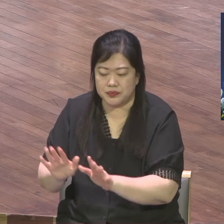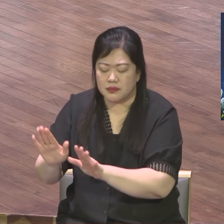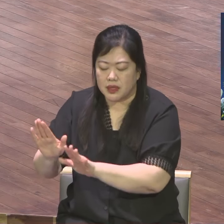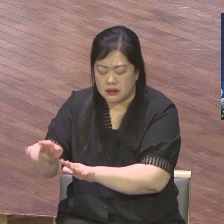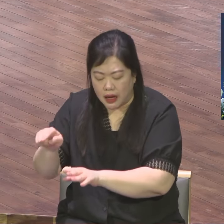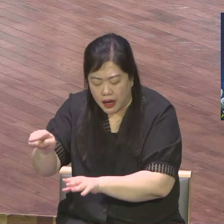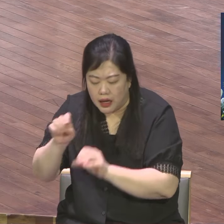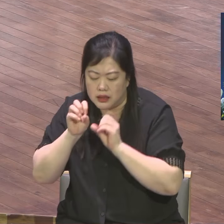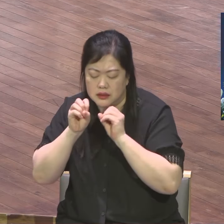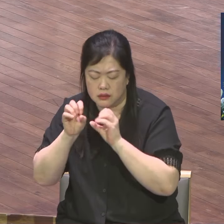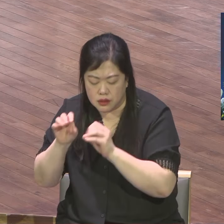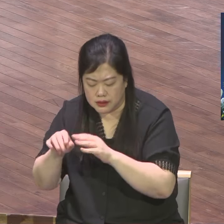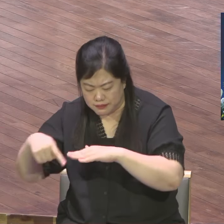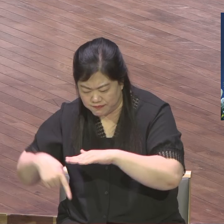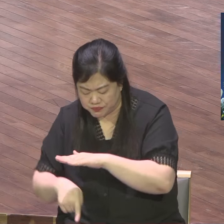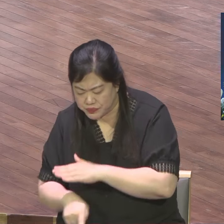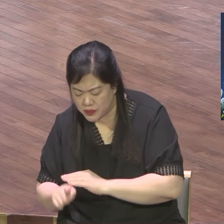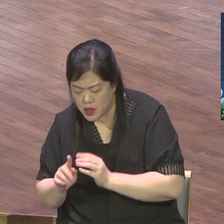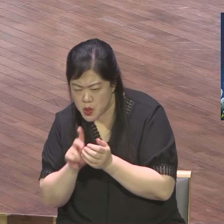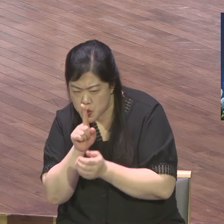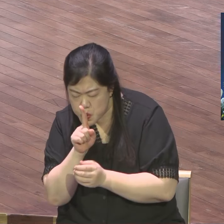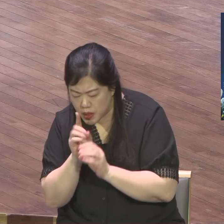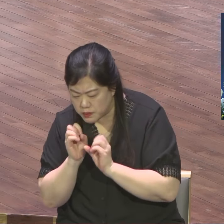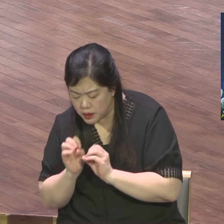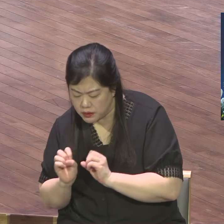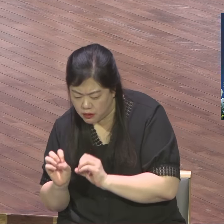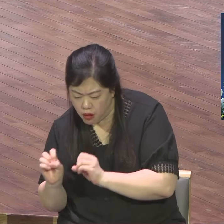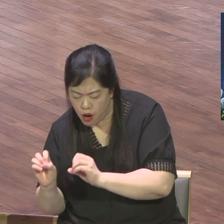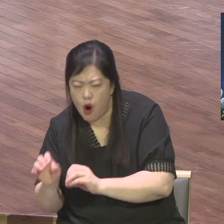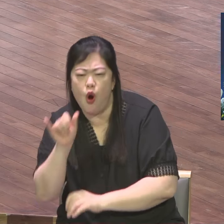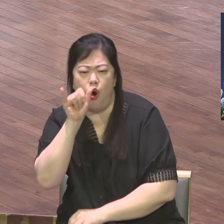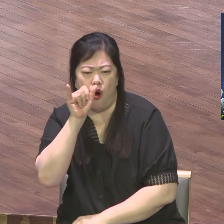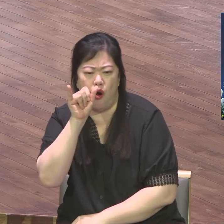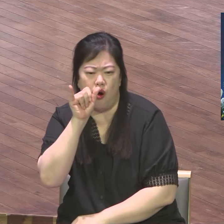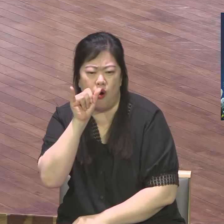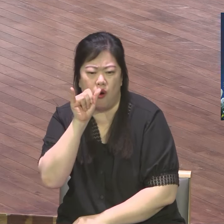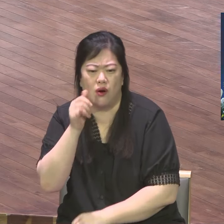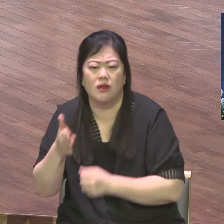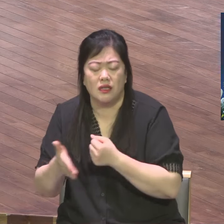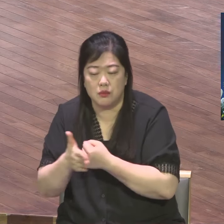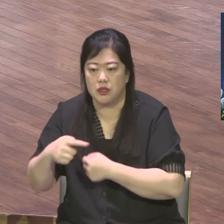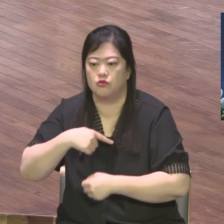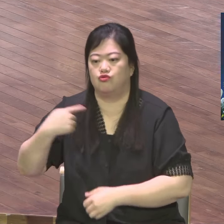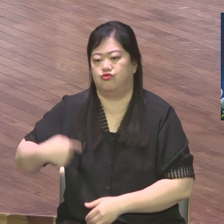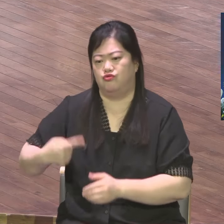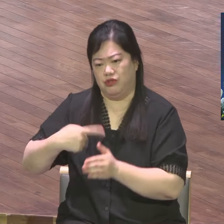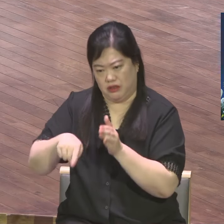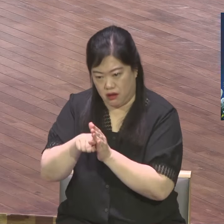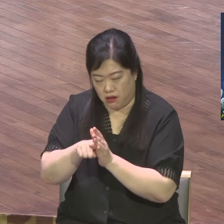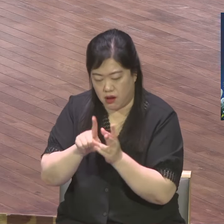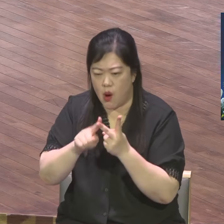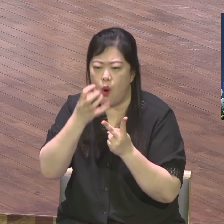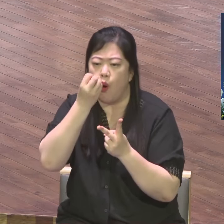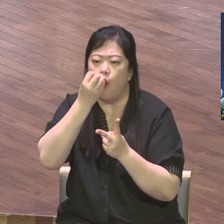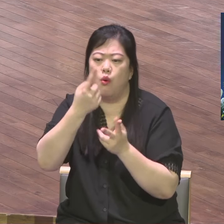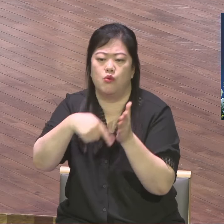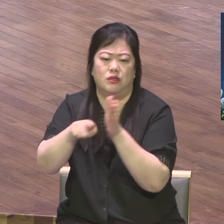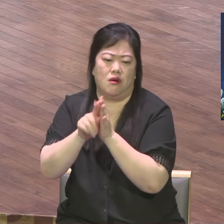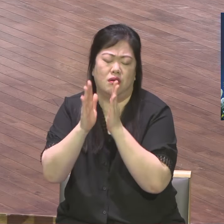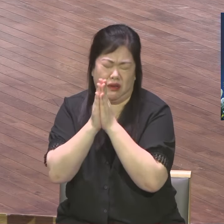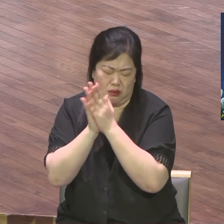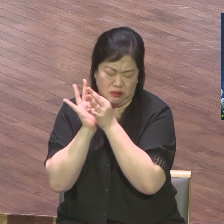없죠. 여러분이 우리 237 나라 보험을 기도하는 개원이 교회니까 여러분 기도해 주시기